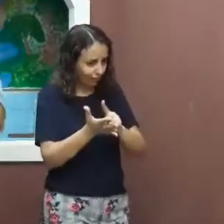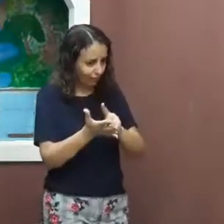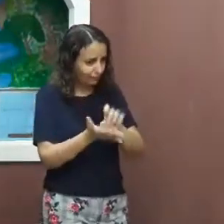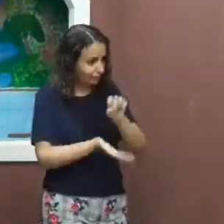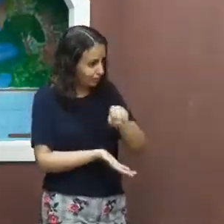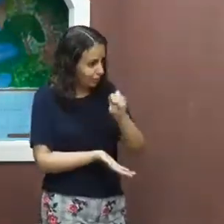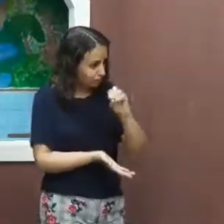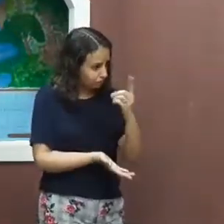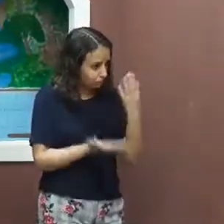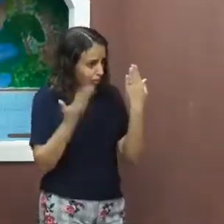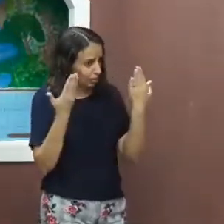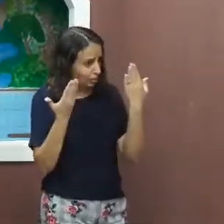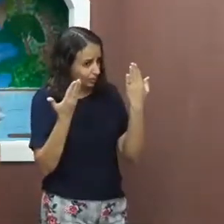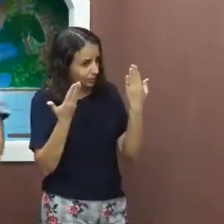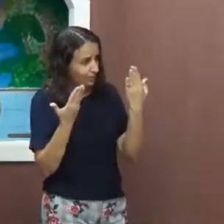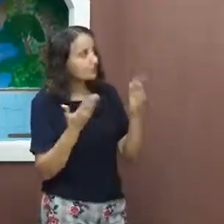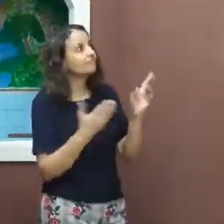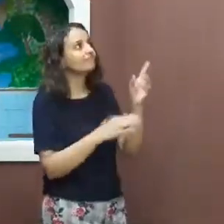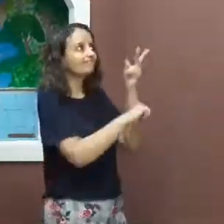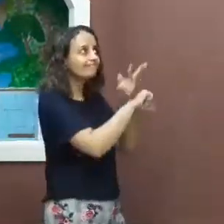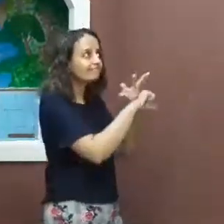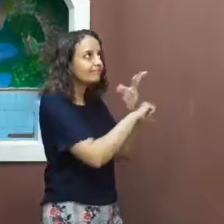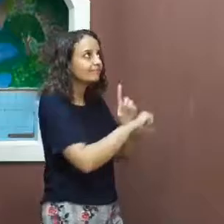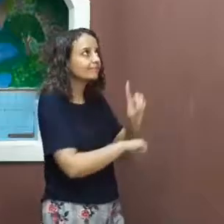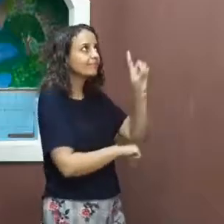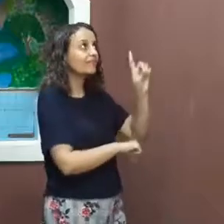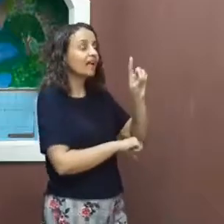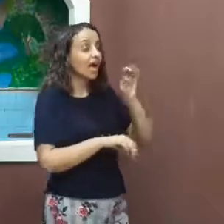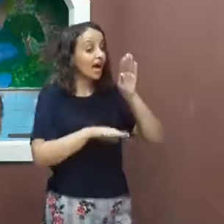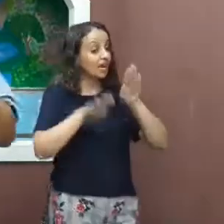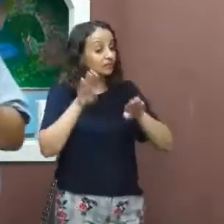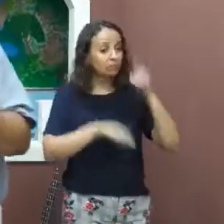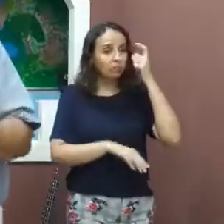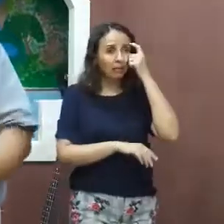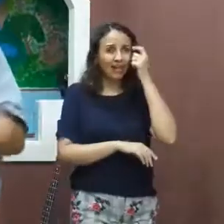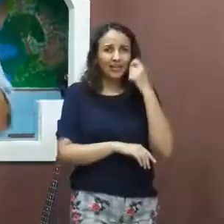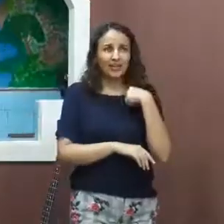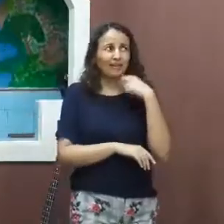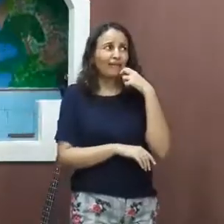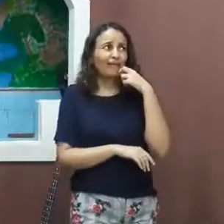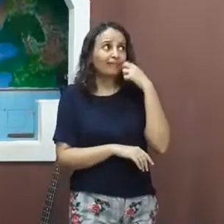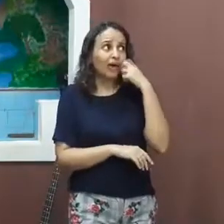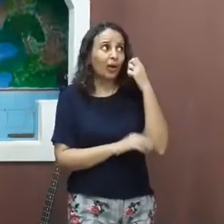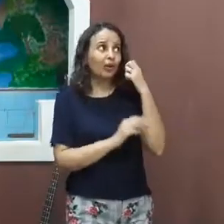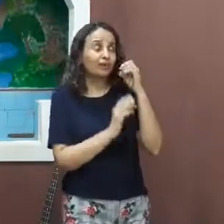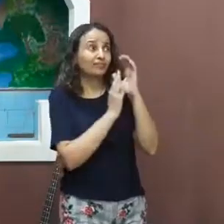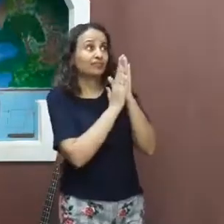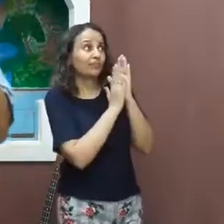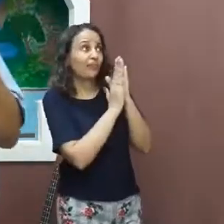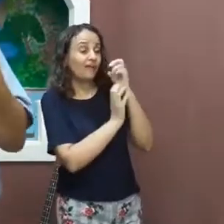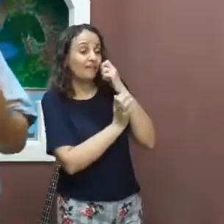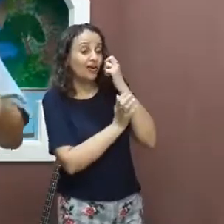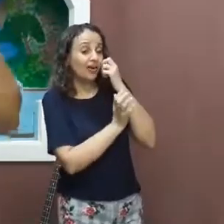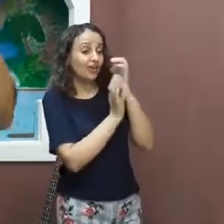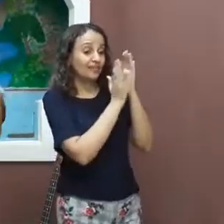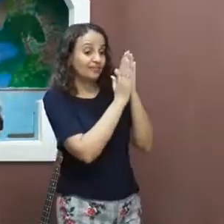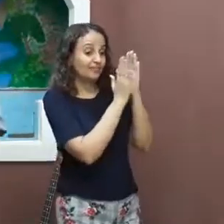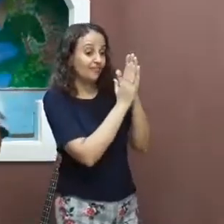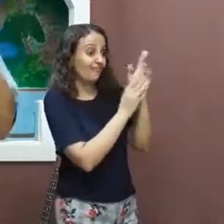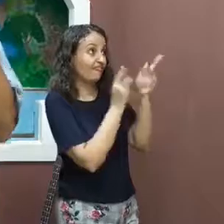a Deus. Pastor, mas eu tenho vergonha de estar na presença de Deus. Eu tenho vergonha de tocar,